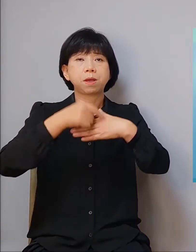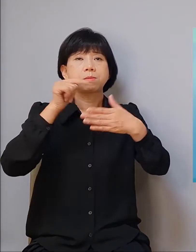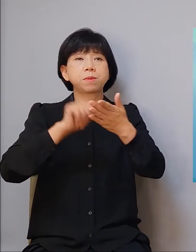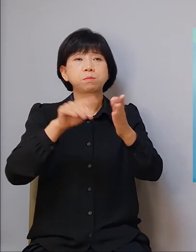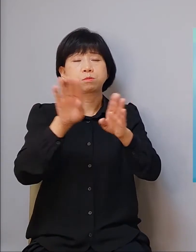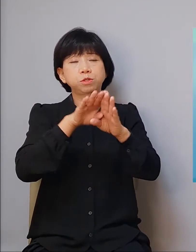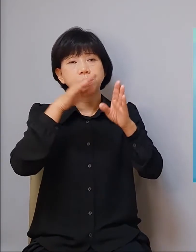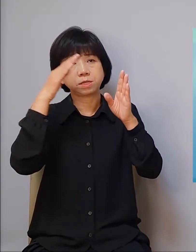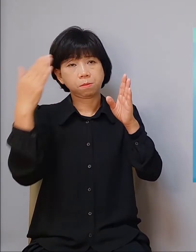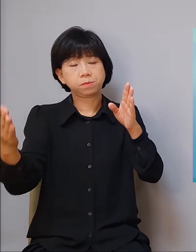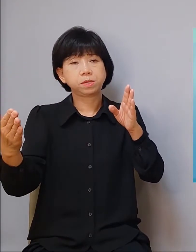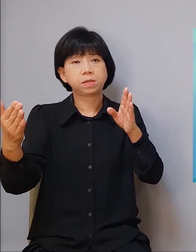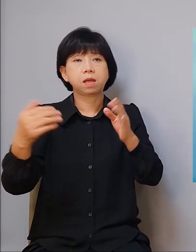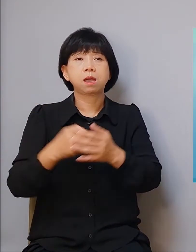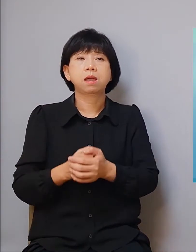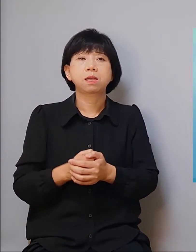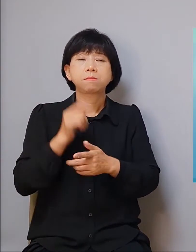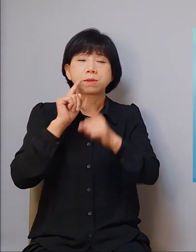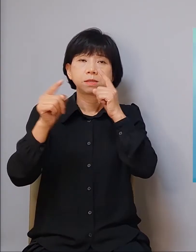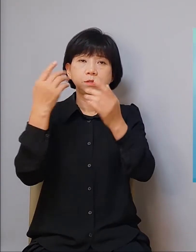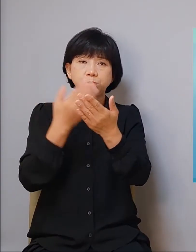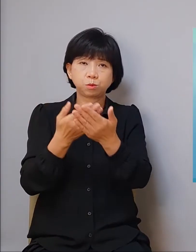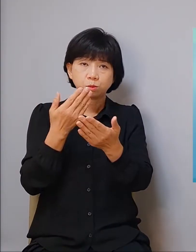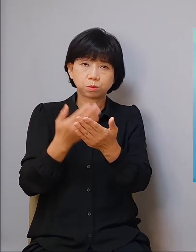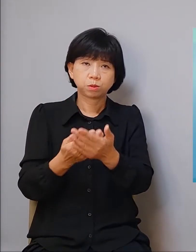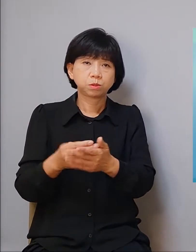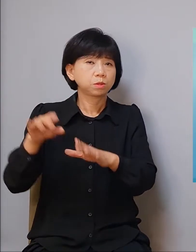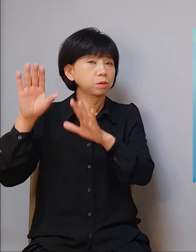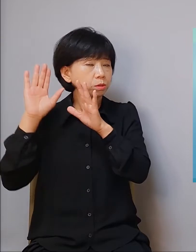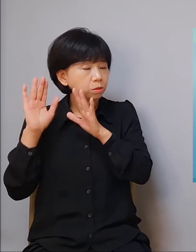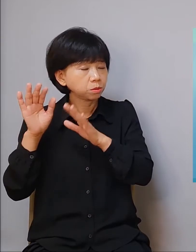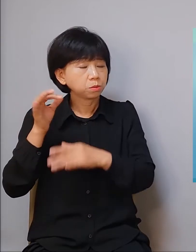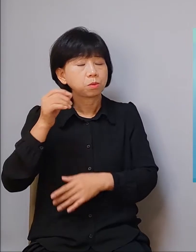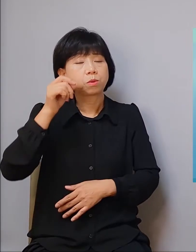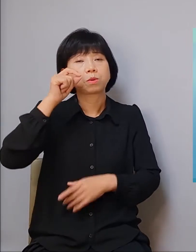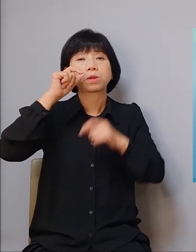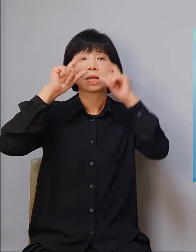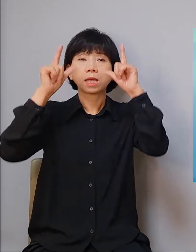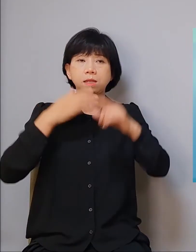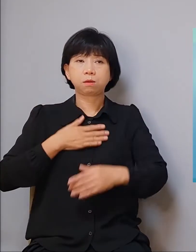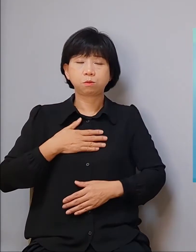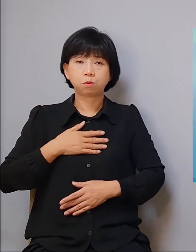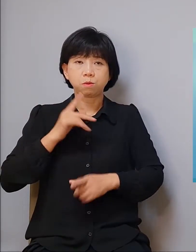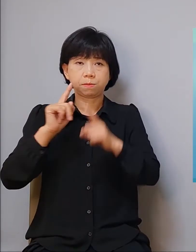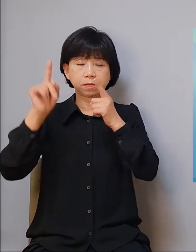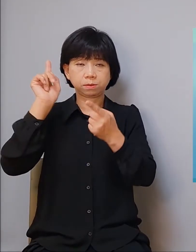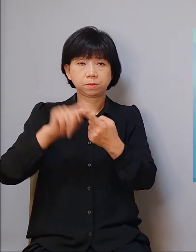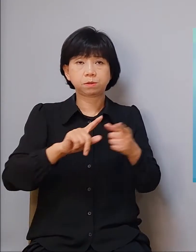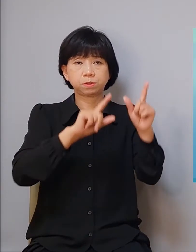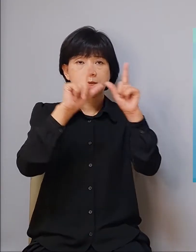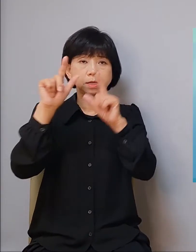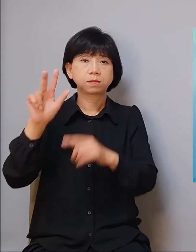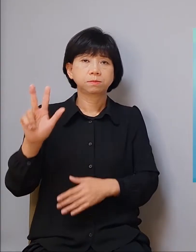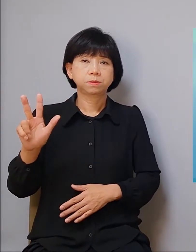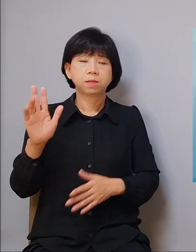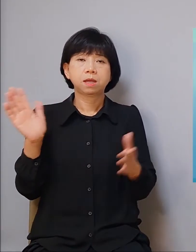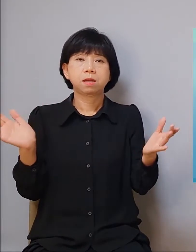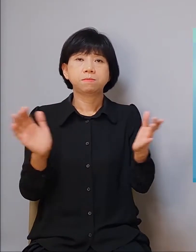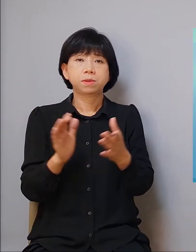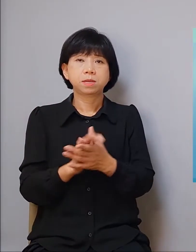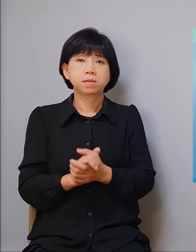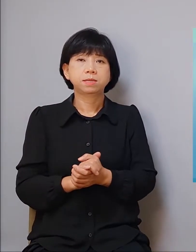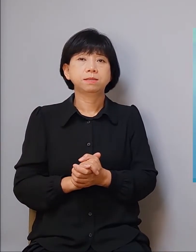말씀에 내 마음의 문을 엽니다. 말씀하여 주옵소서. 듣고 깨닫고 말씀대로